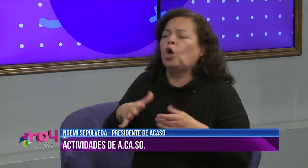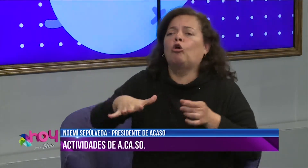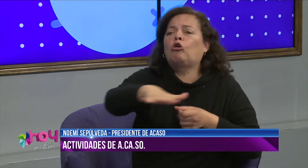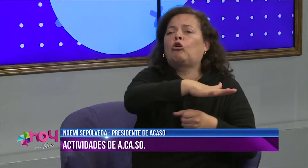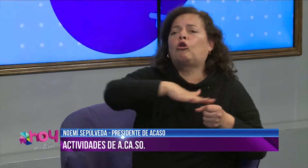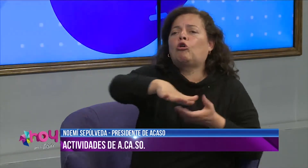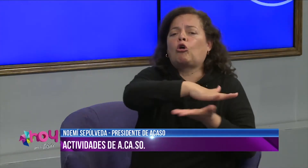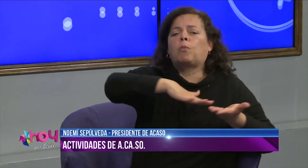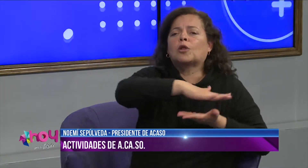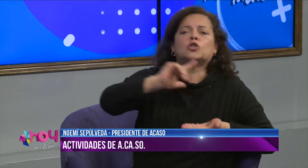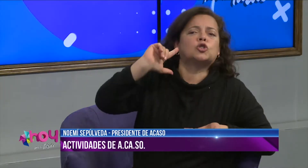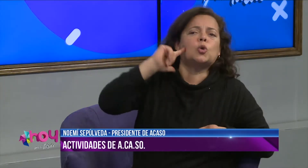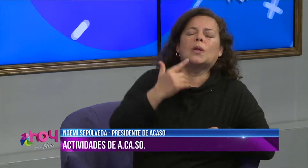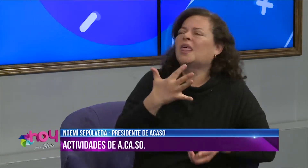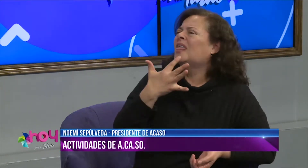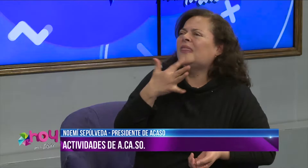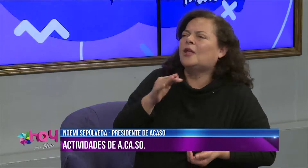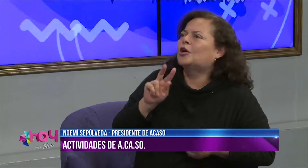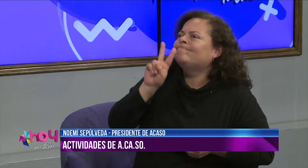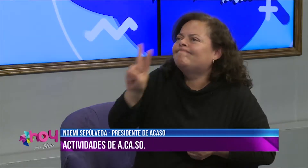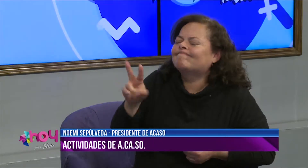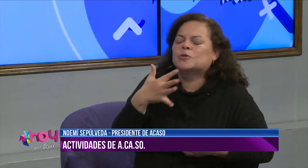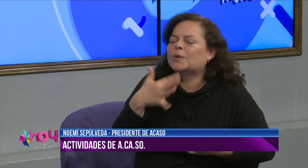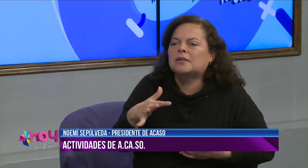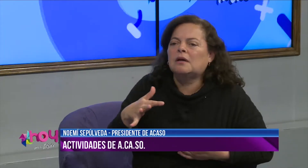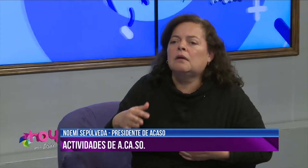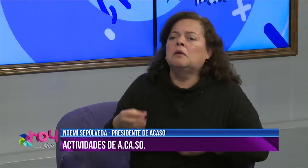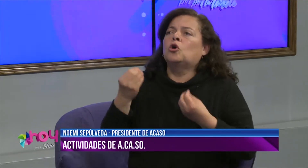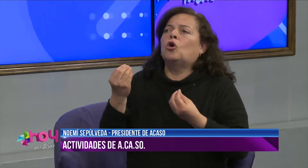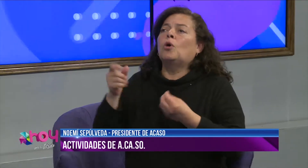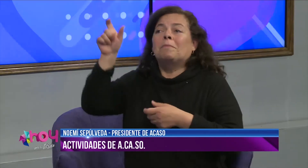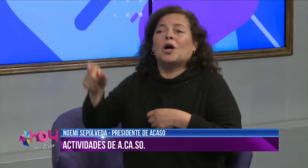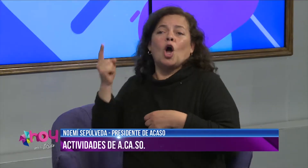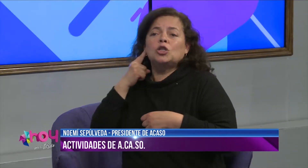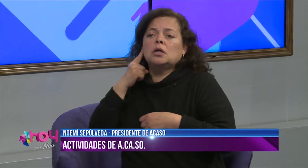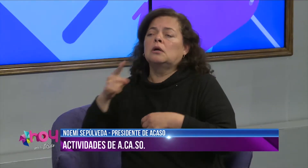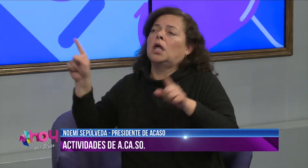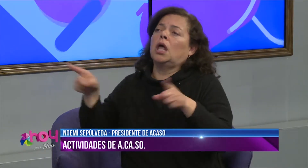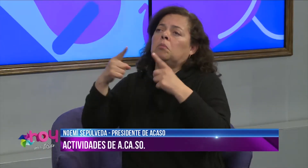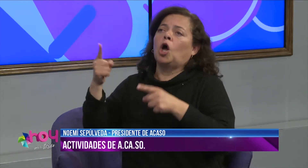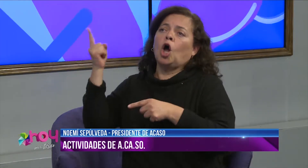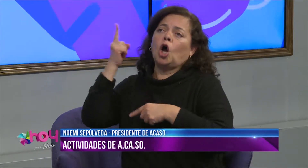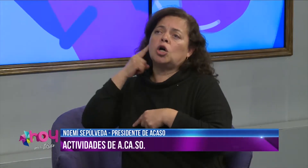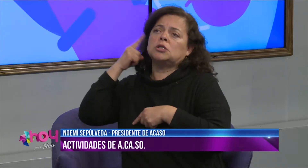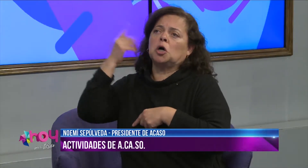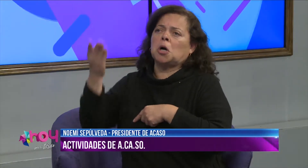que estaba hecho por oyentes. Nosotros, las personas de la comunidad sorda, no lo entendíamos. Bueno, esas personas